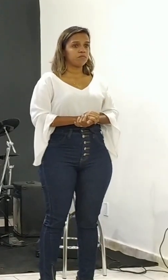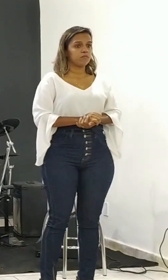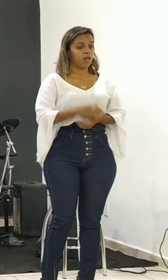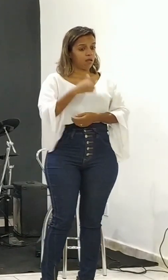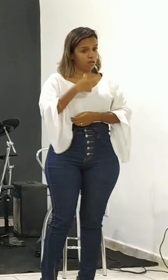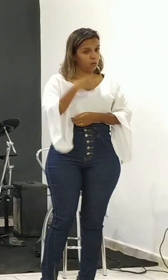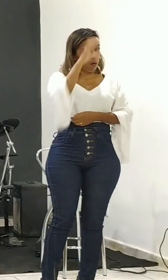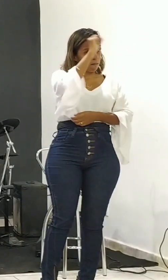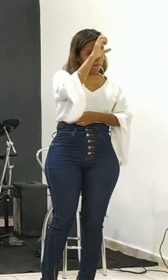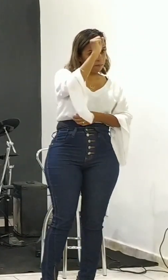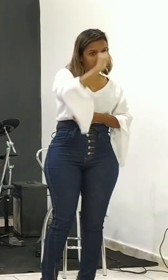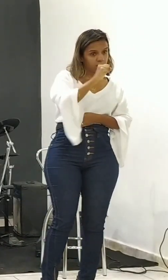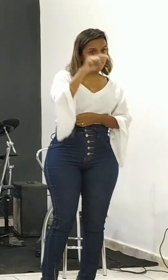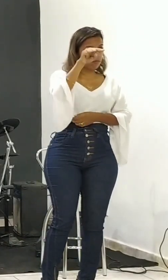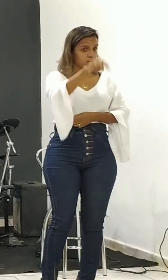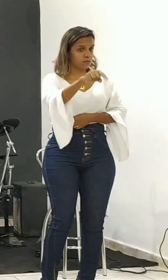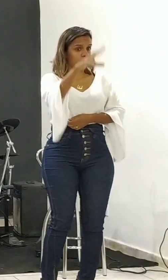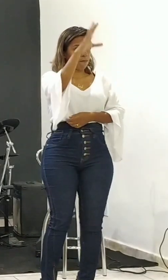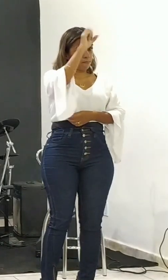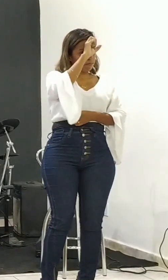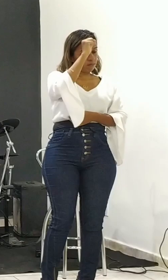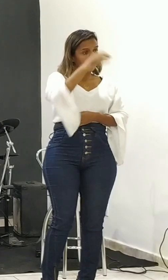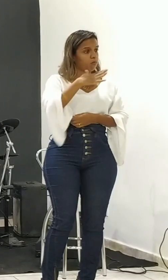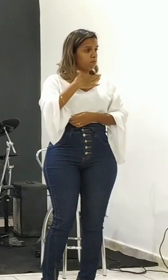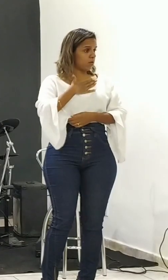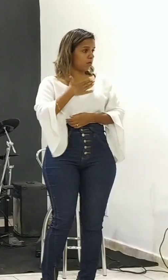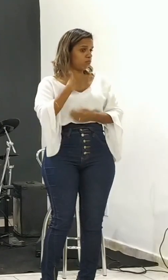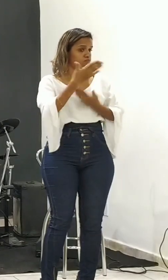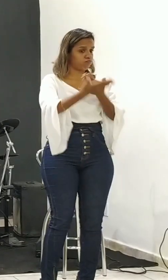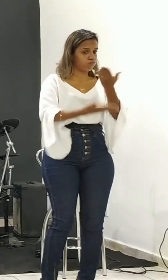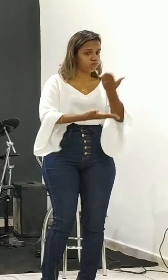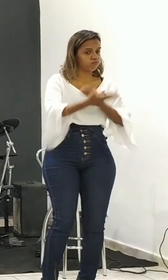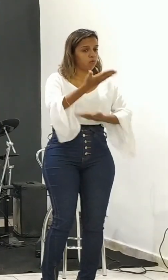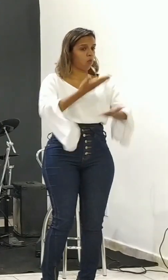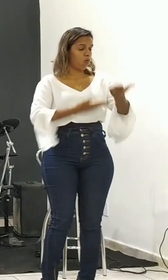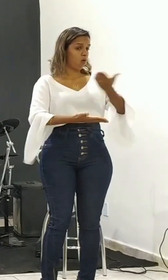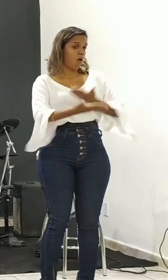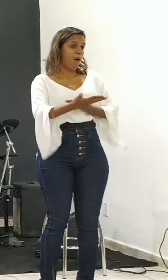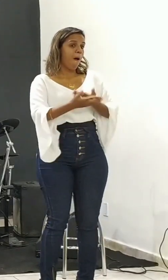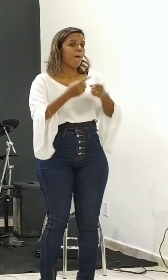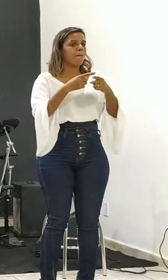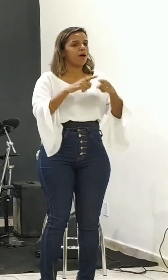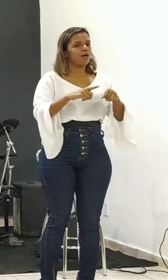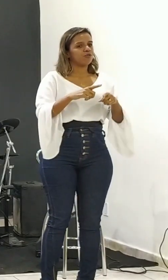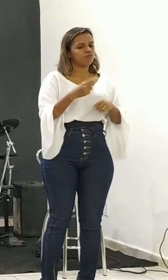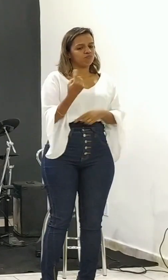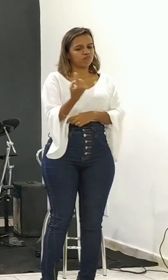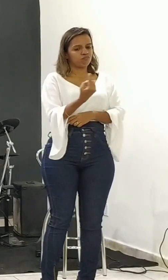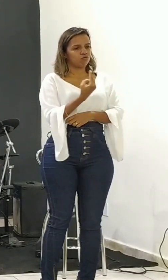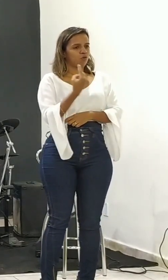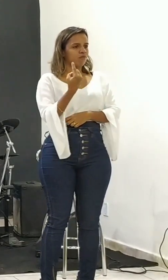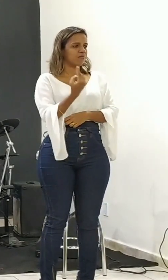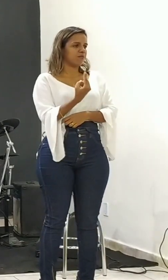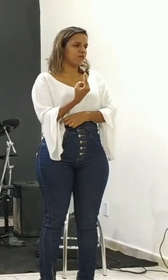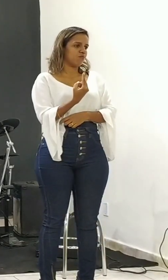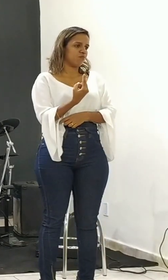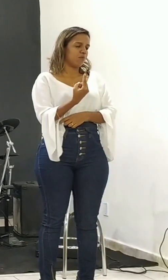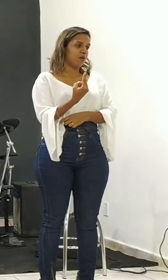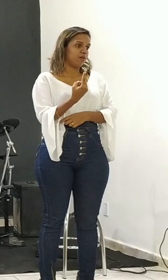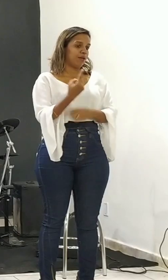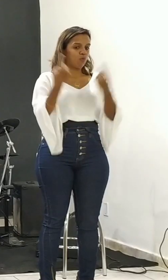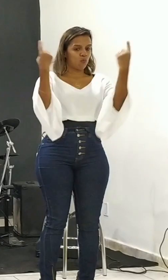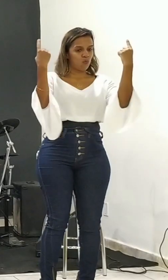eu aprender contigo, é você aprender comigo. Quando nós nos isolamos, nós estamos indo contra tudo que Deus